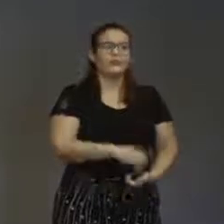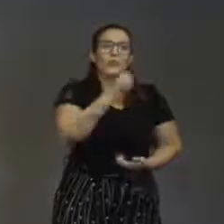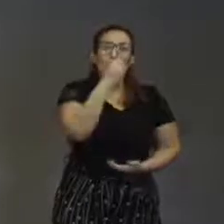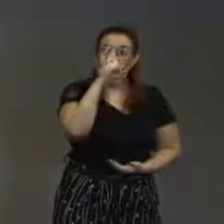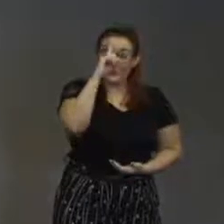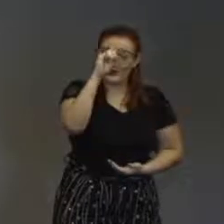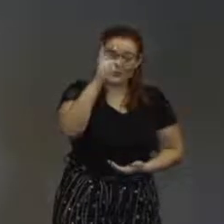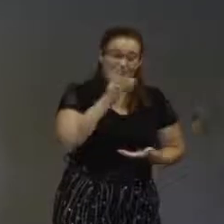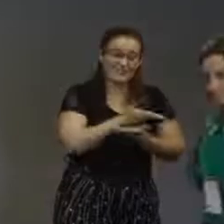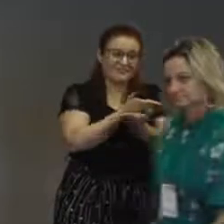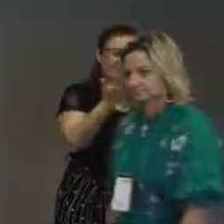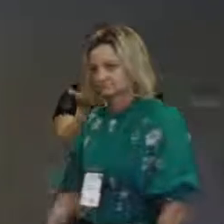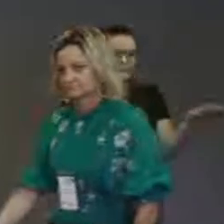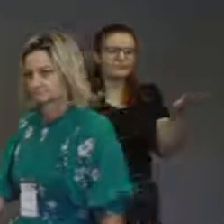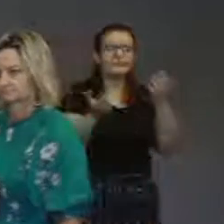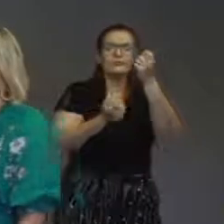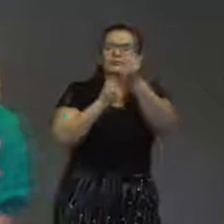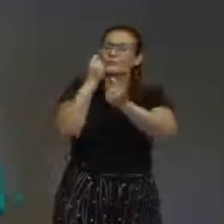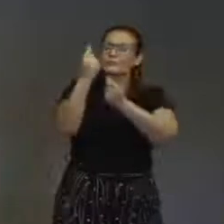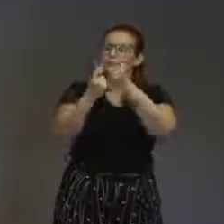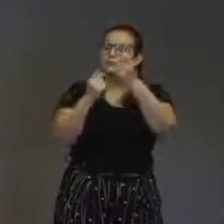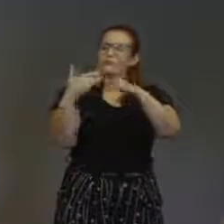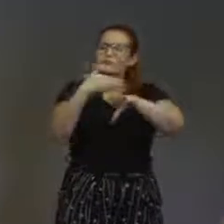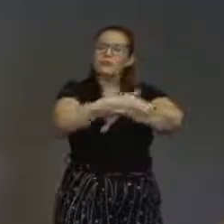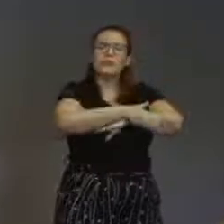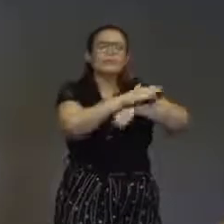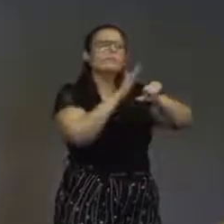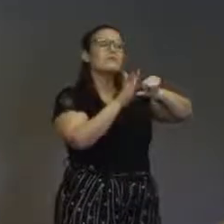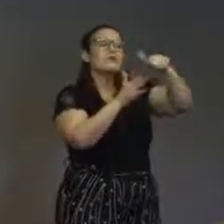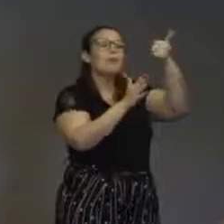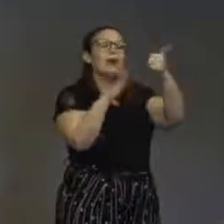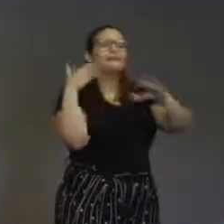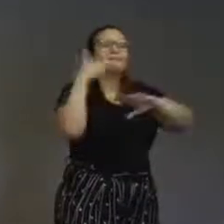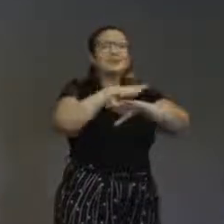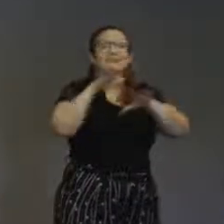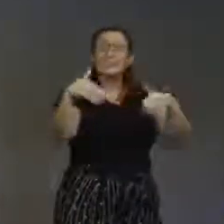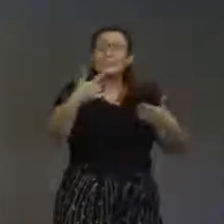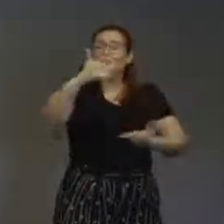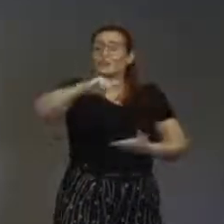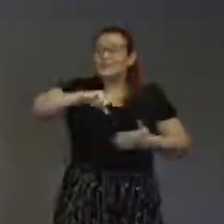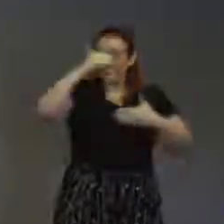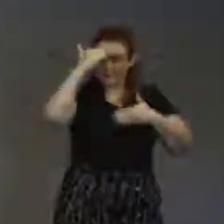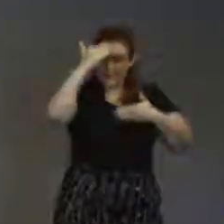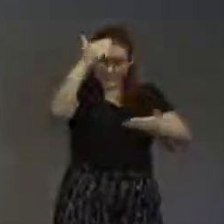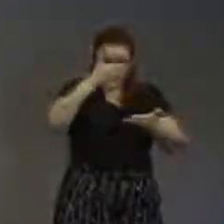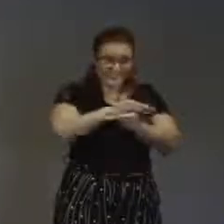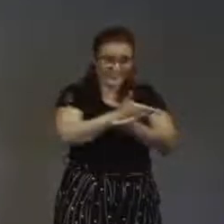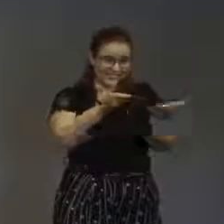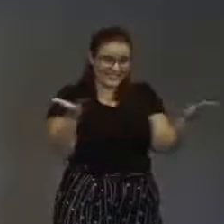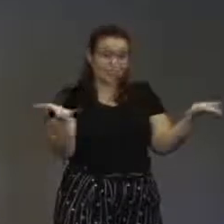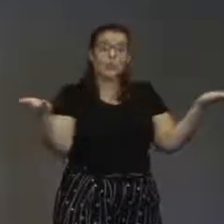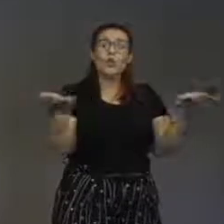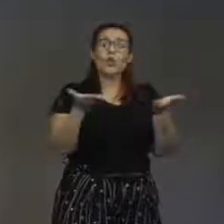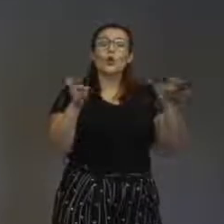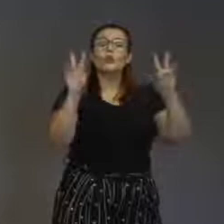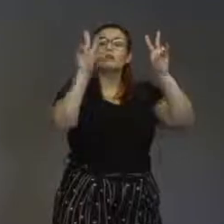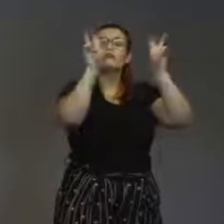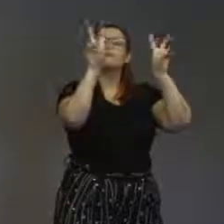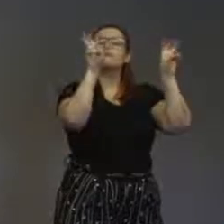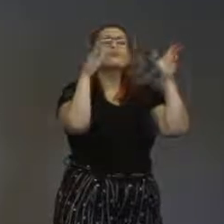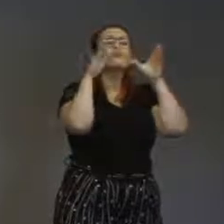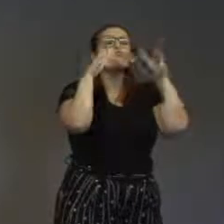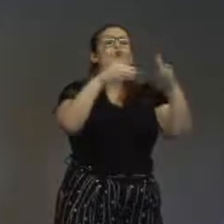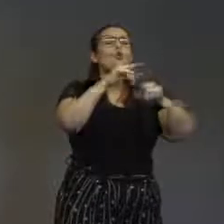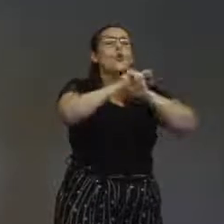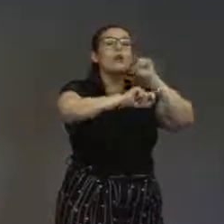Bom dia a todos. Alguns já vieram na nossa primeira jornada, então agradeço de novo a presença de vocês. Hoje o tema vai focar em